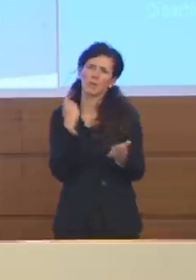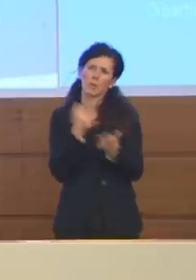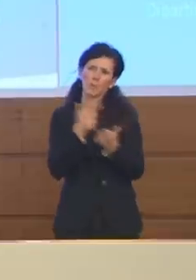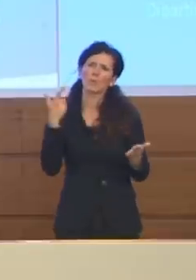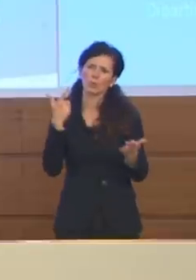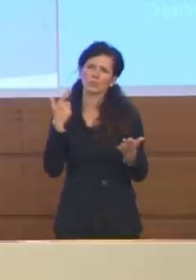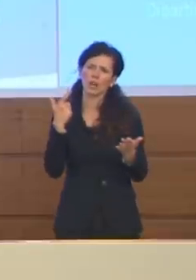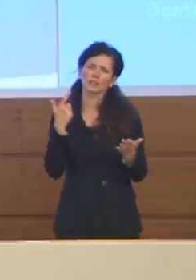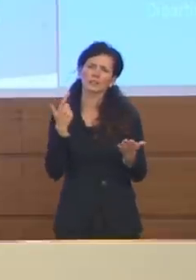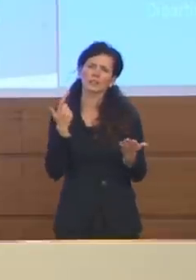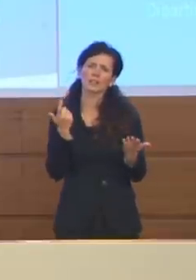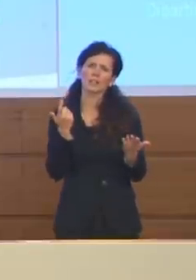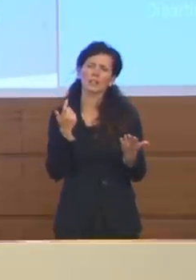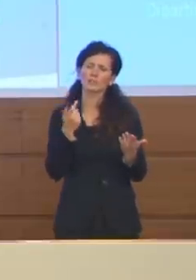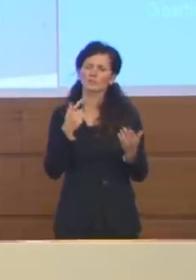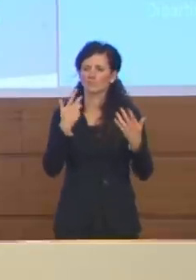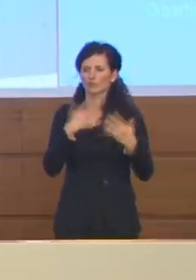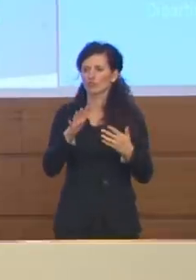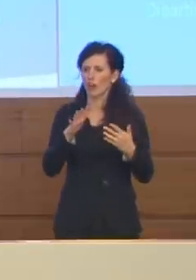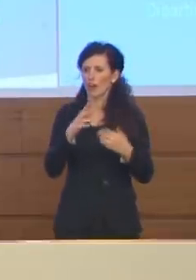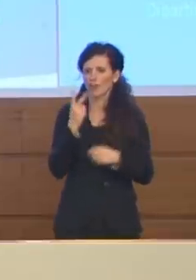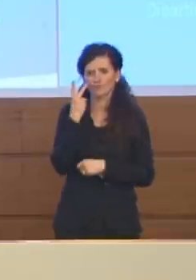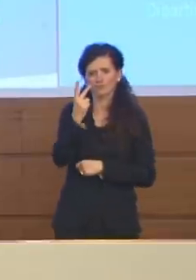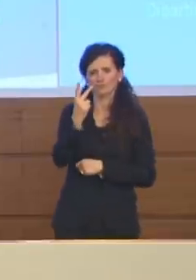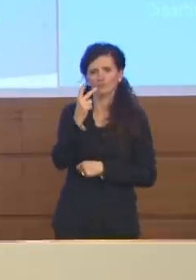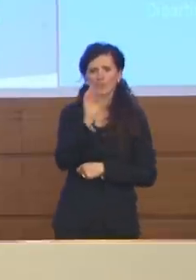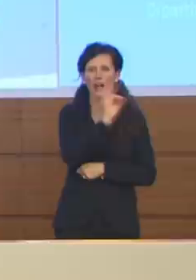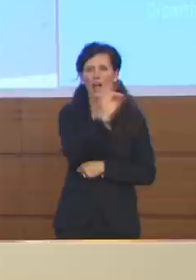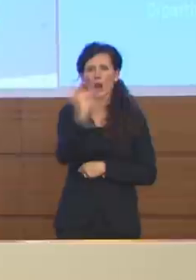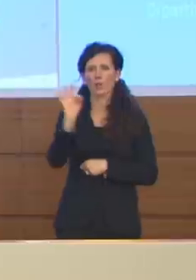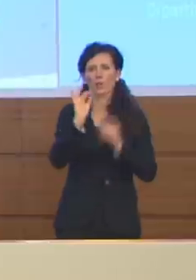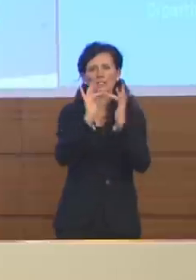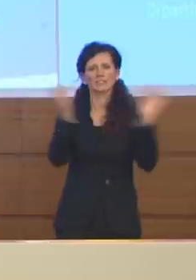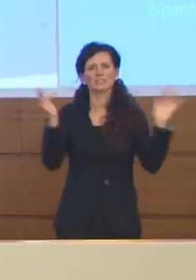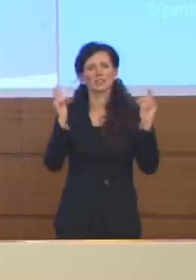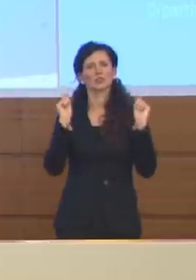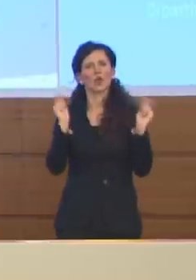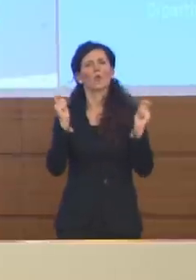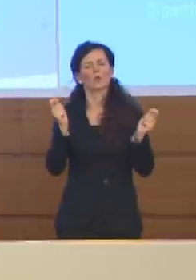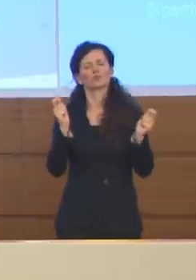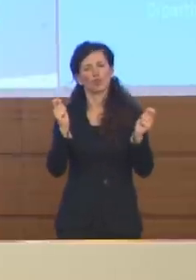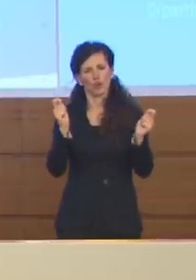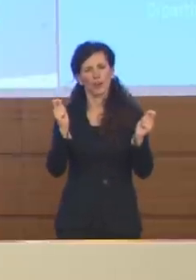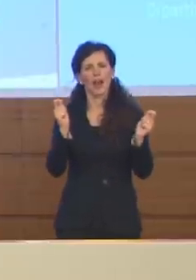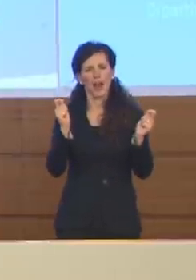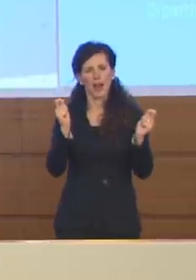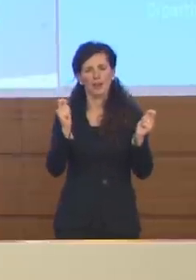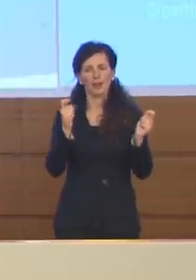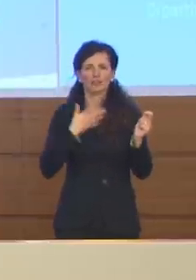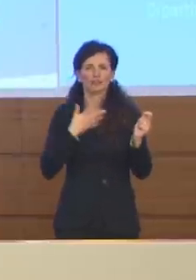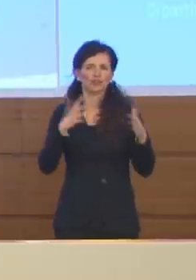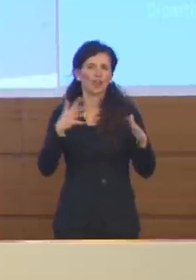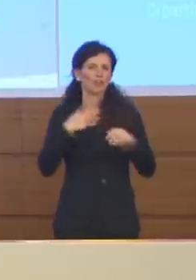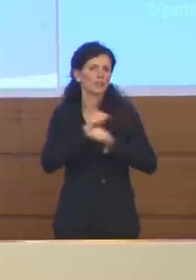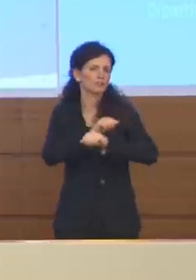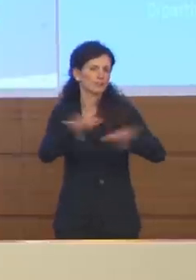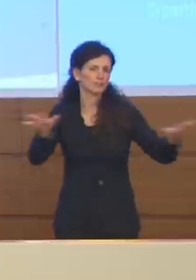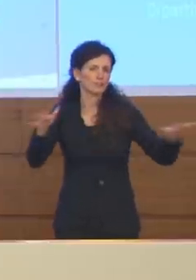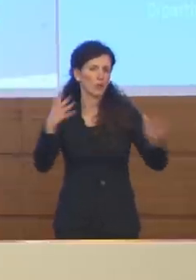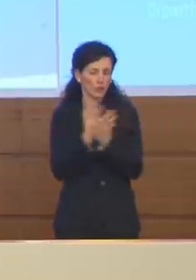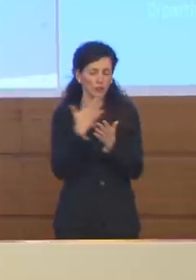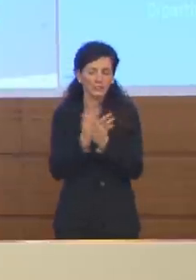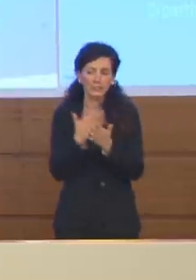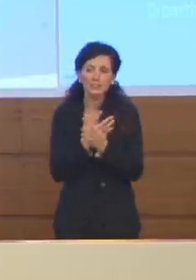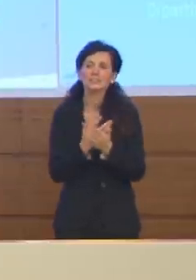su qualche sito web di giornali a larga diffusione che il